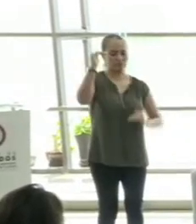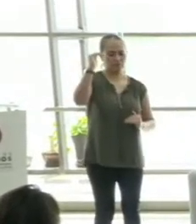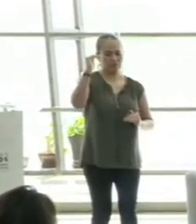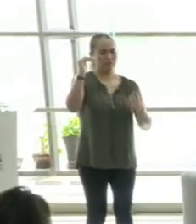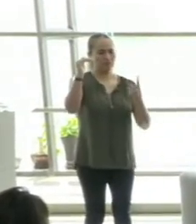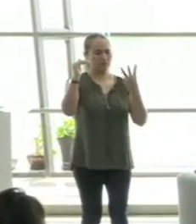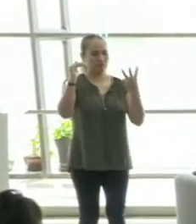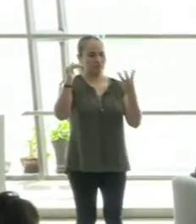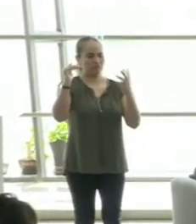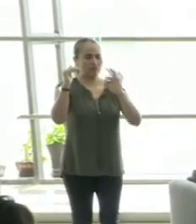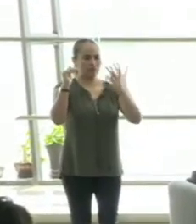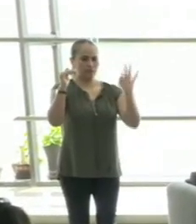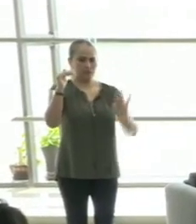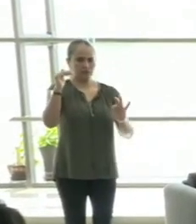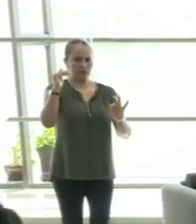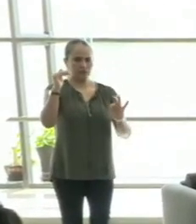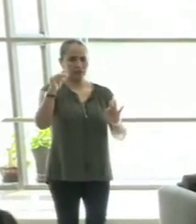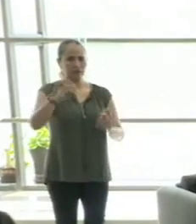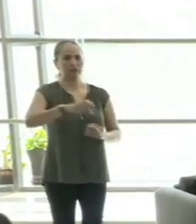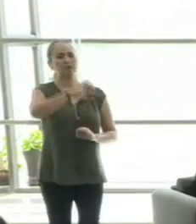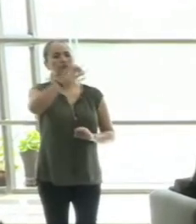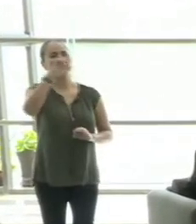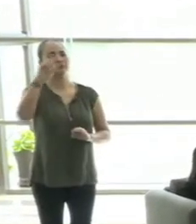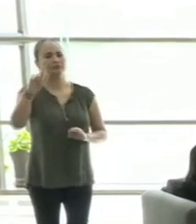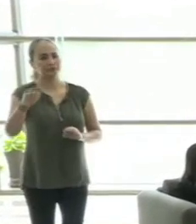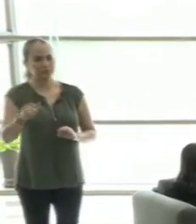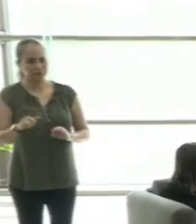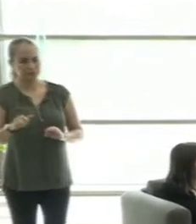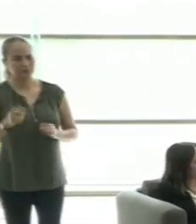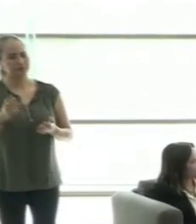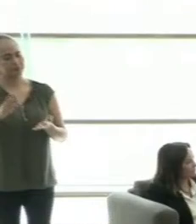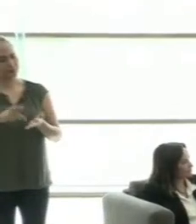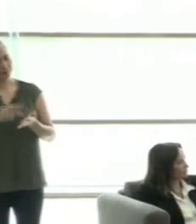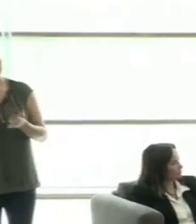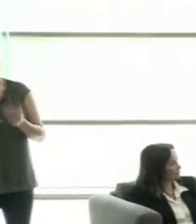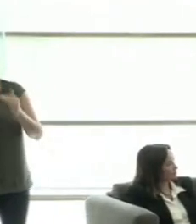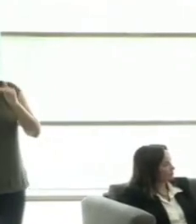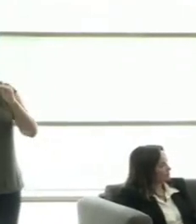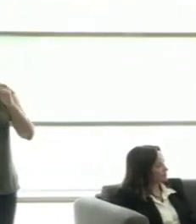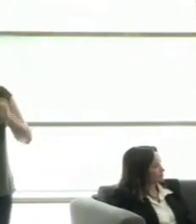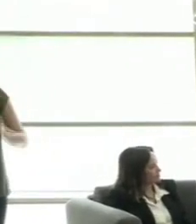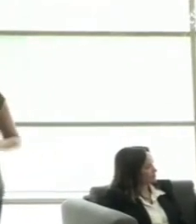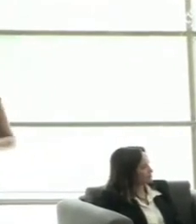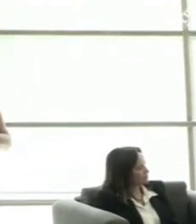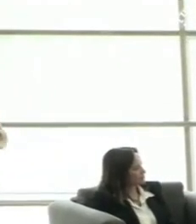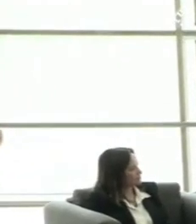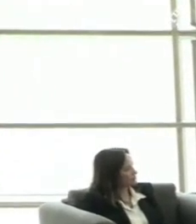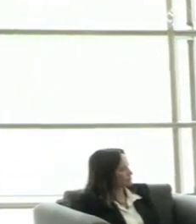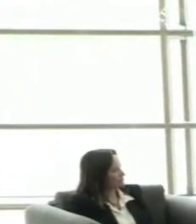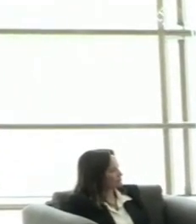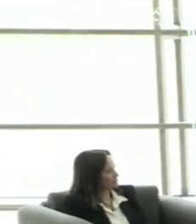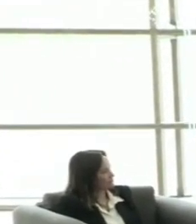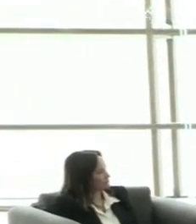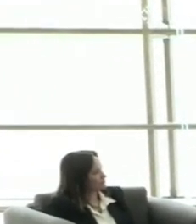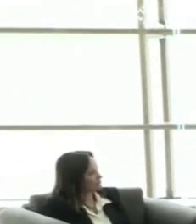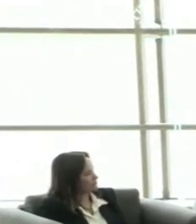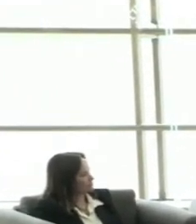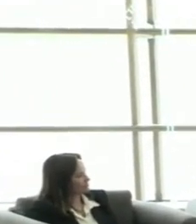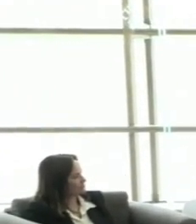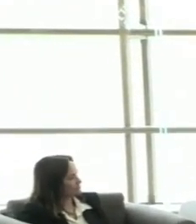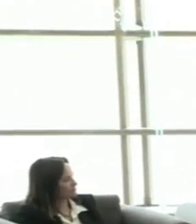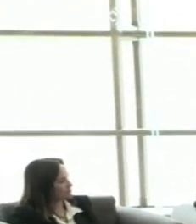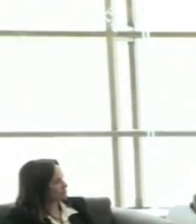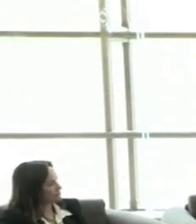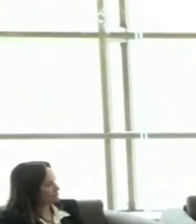3%, pero después ya como que volvió a tomar su ritmo a la baja sí hubo un impacto de hecho también se